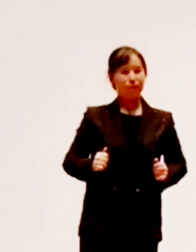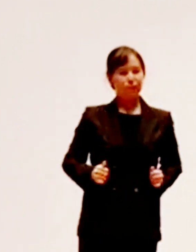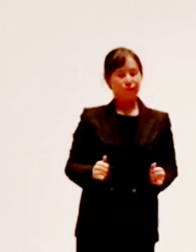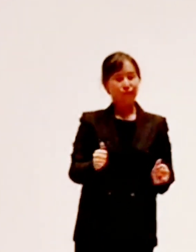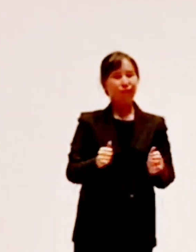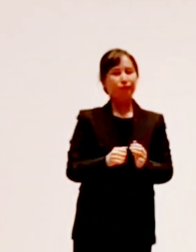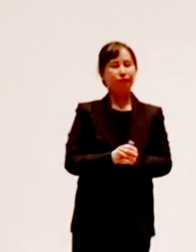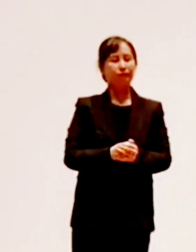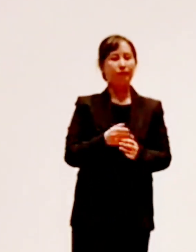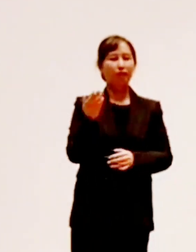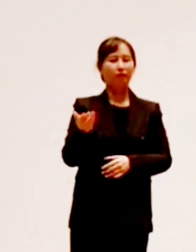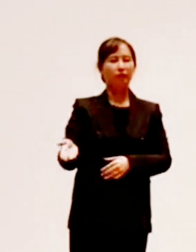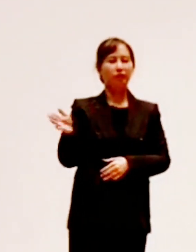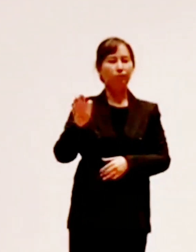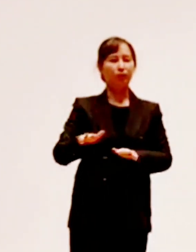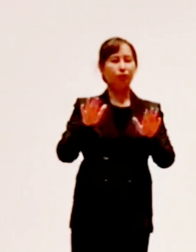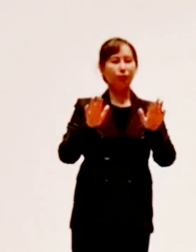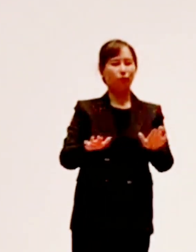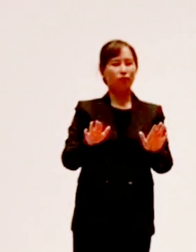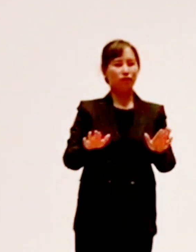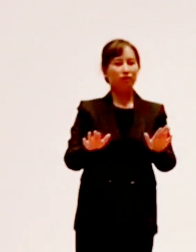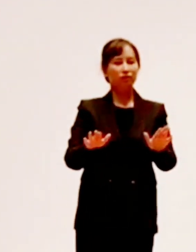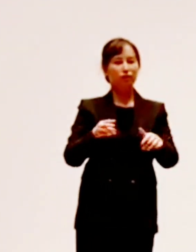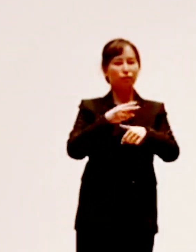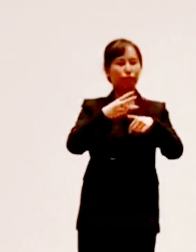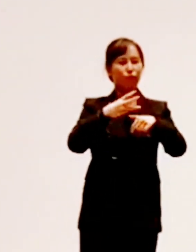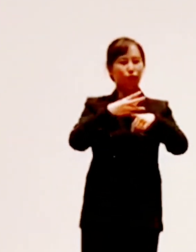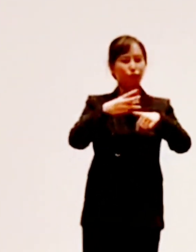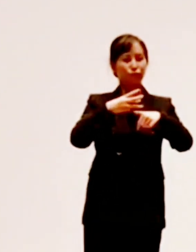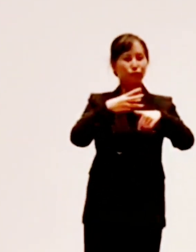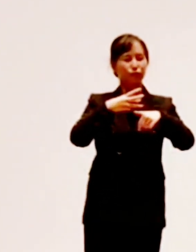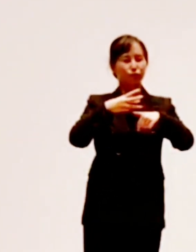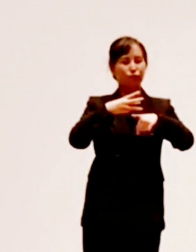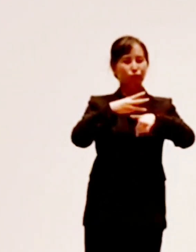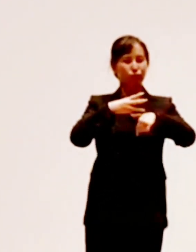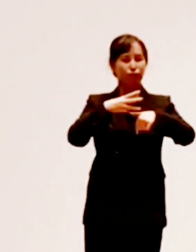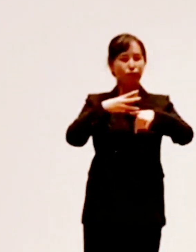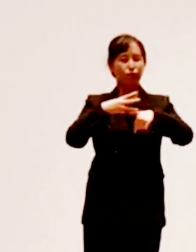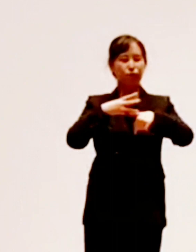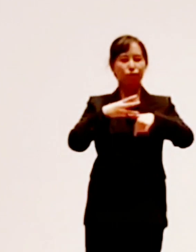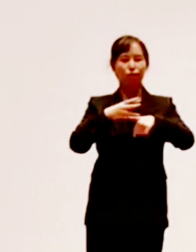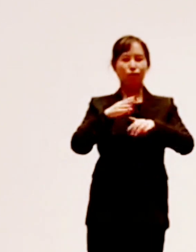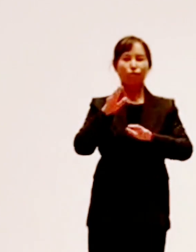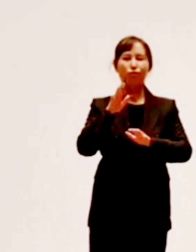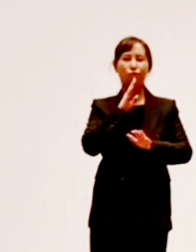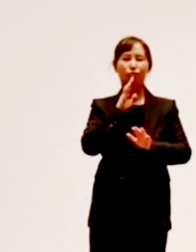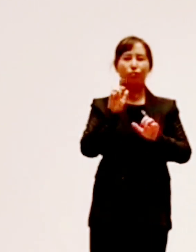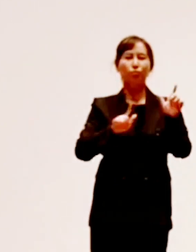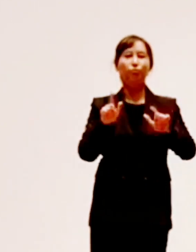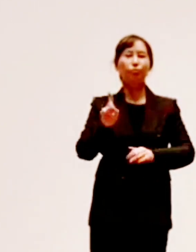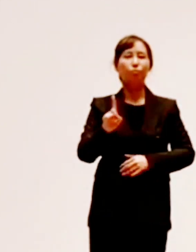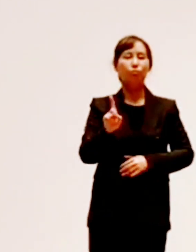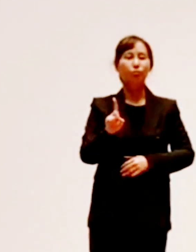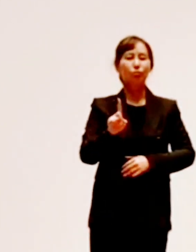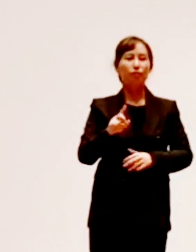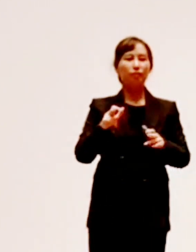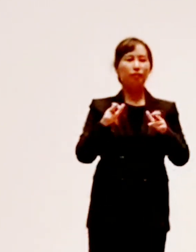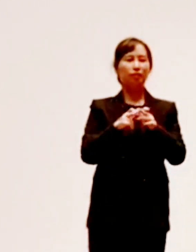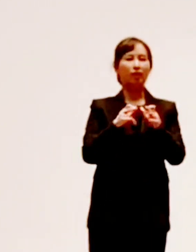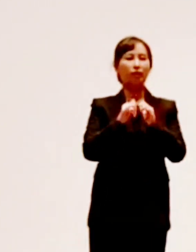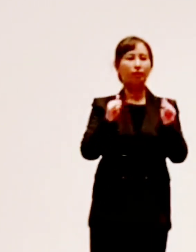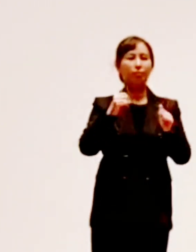해봤습니다. 하지만 오늘 우리 분위군의 현실이 어떻습니까? 우리 장애인의